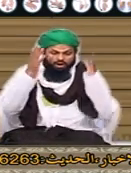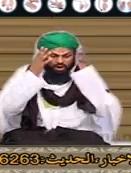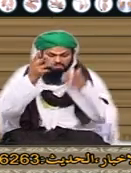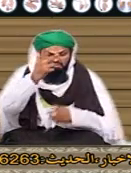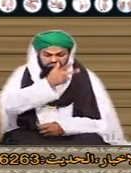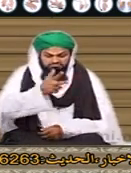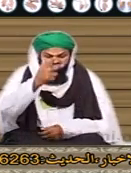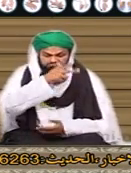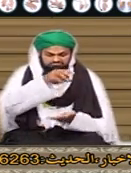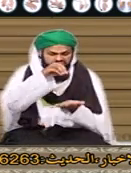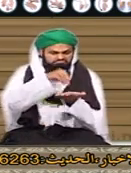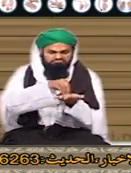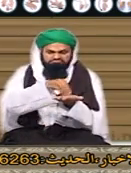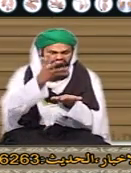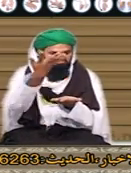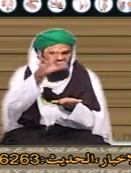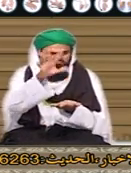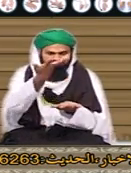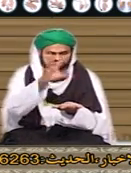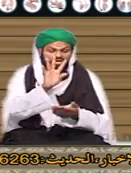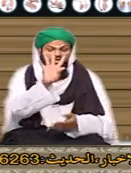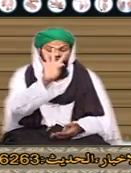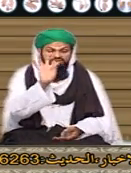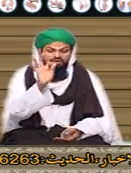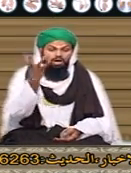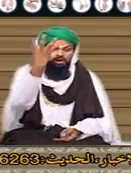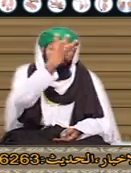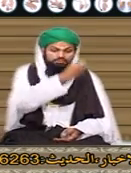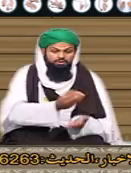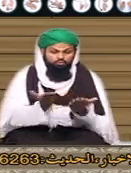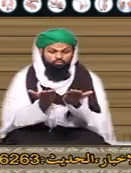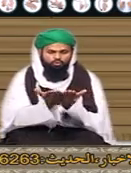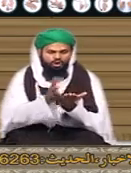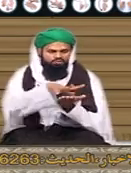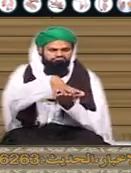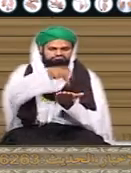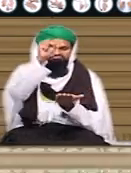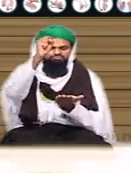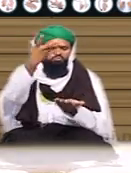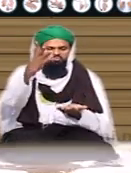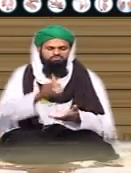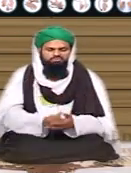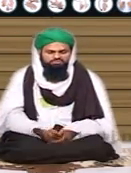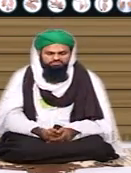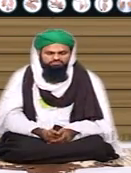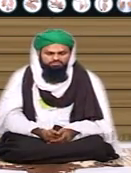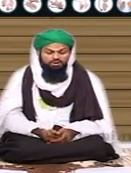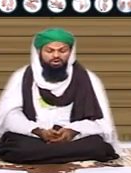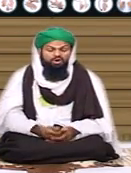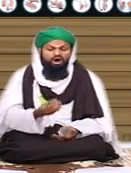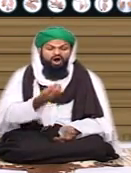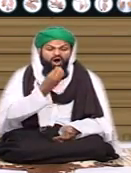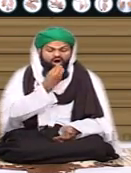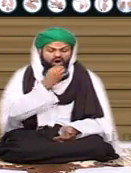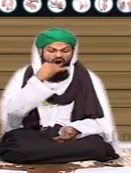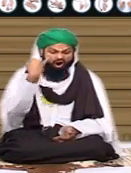جاتی، 40 دن تک اس کی کوئی دعا قبول نہیں ہوتی، اور جب تک وہ حرام